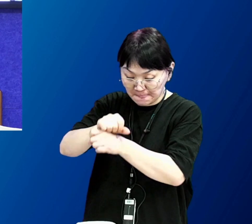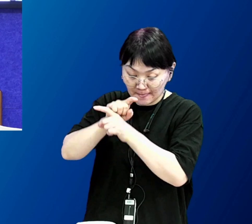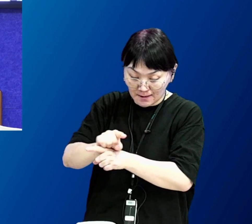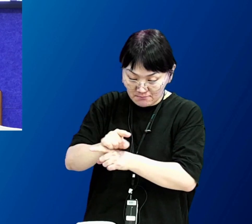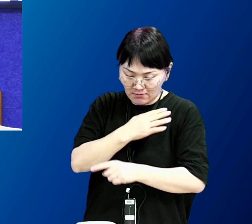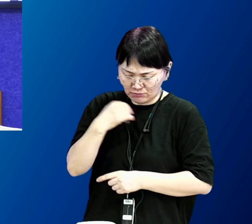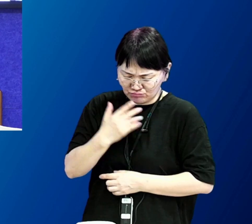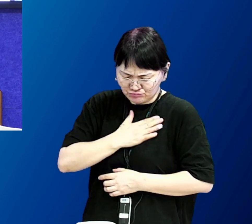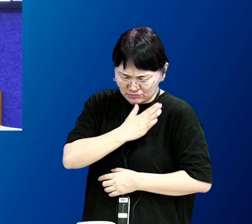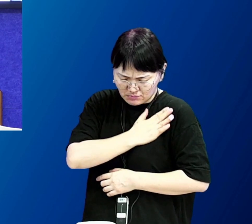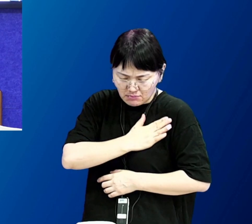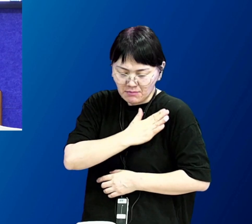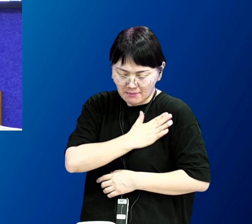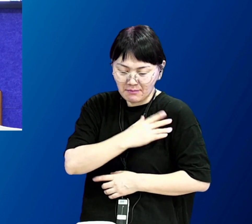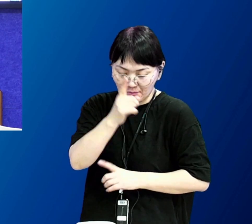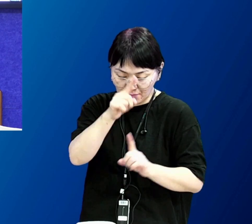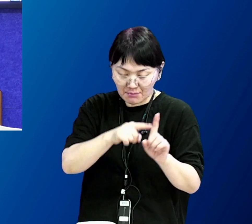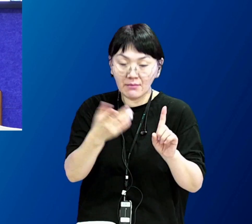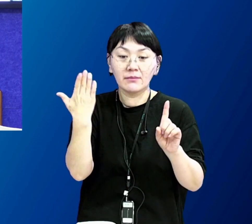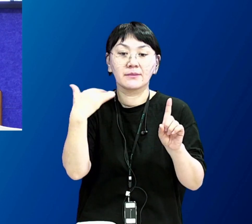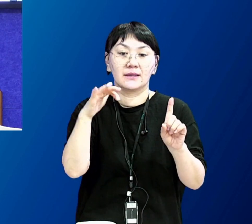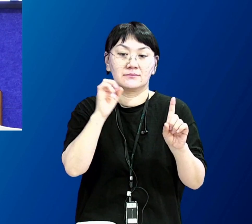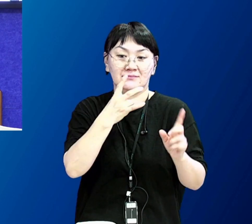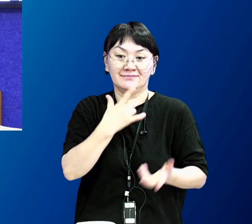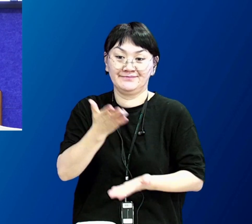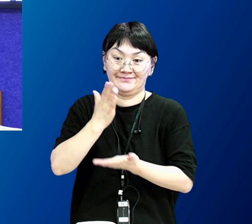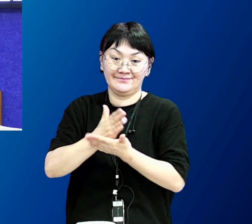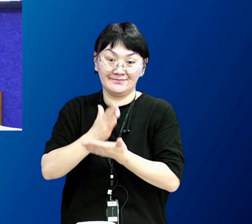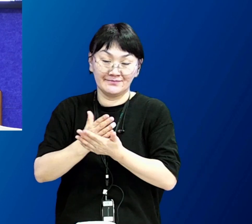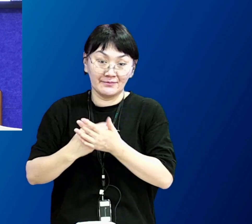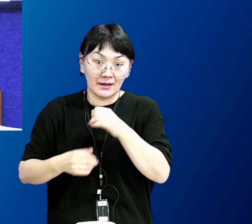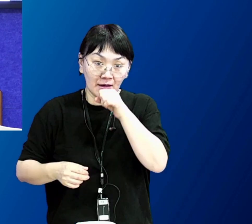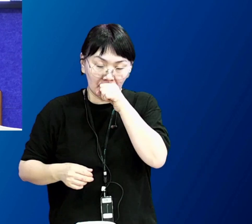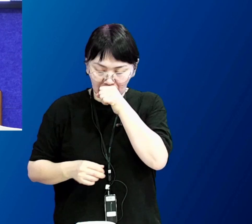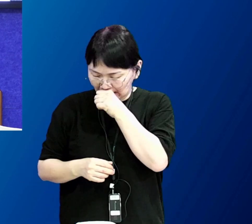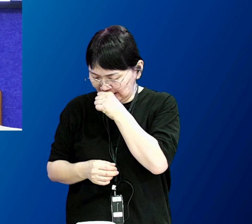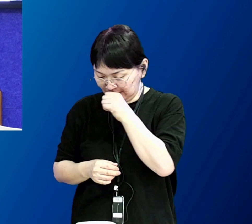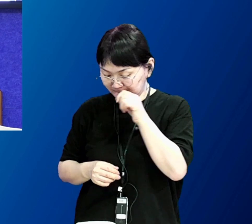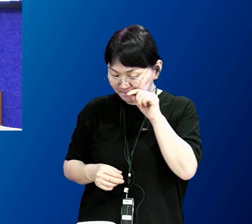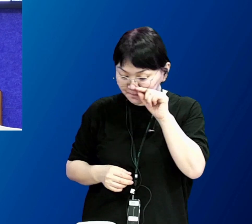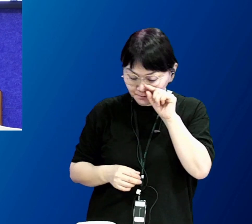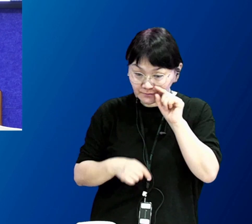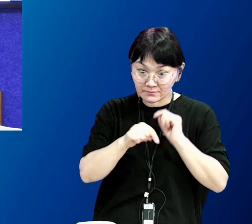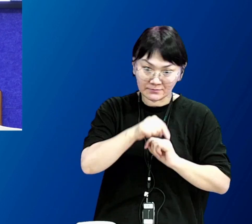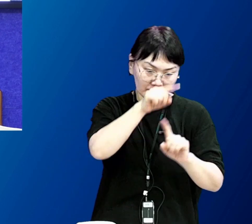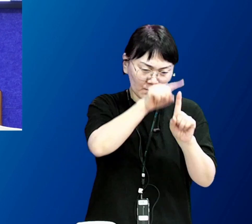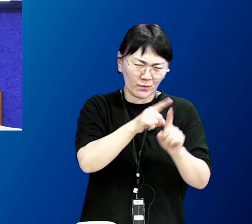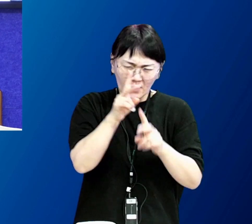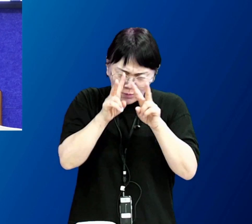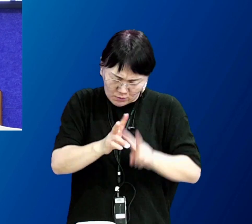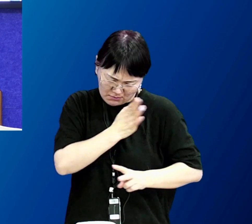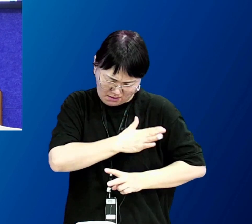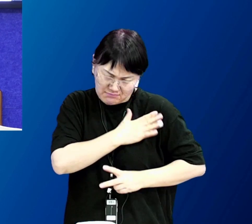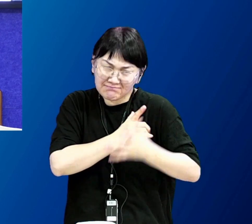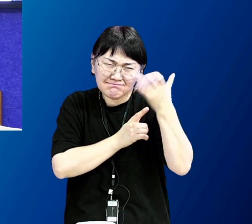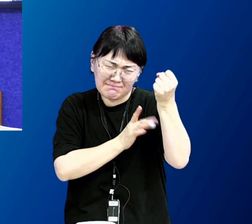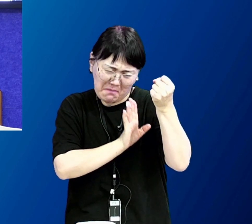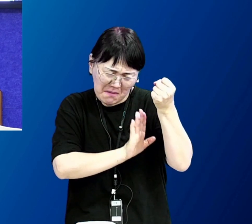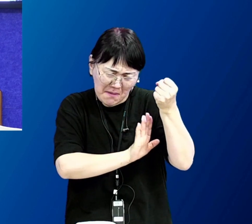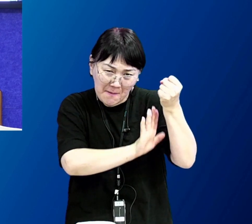хайртай байсан гэж хэлсэн байх. За, харин энэ хайраа үргэлж сахин хамгаалах ёстой байсан